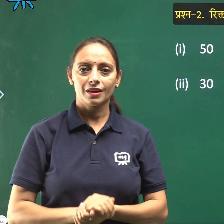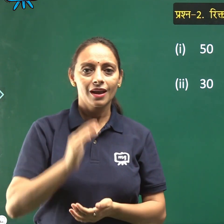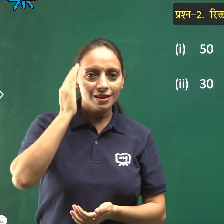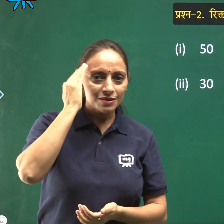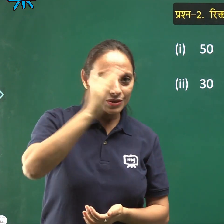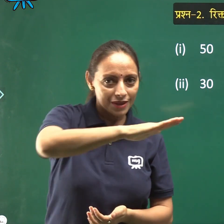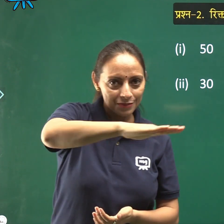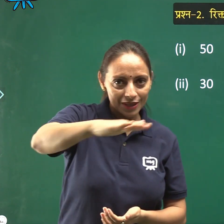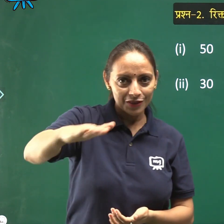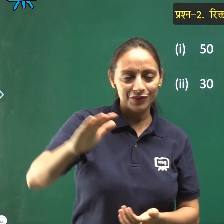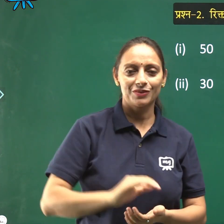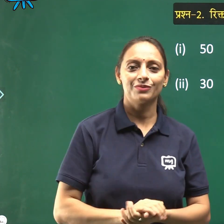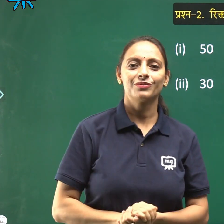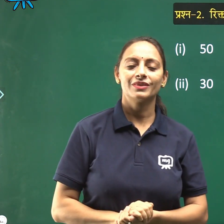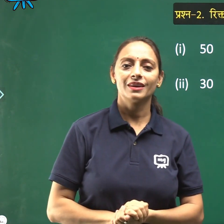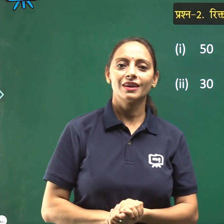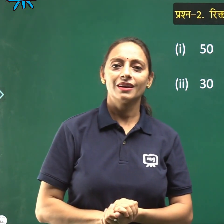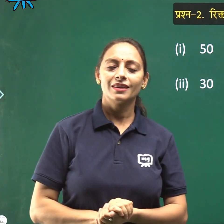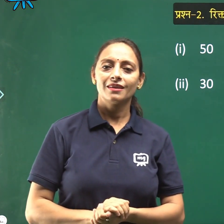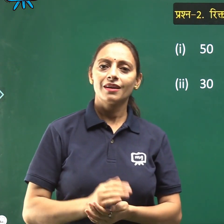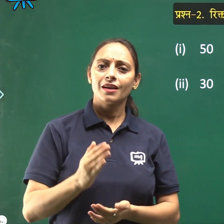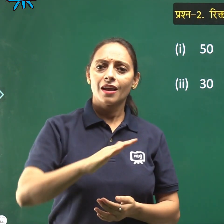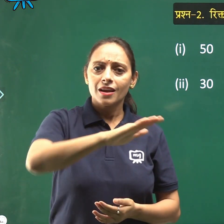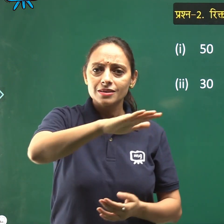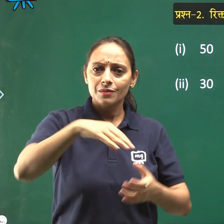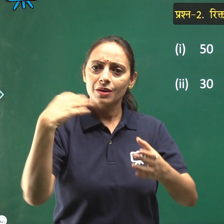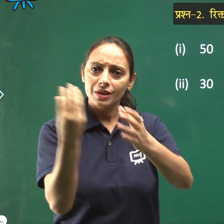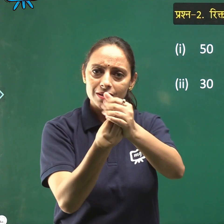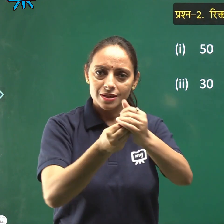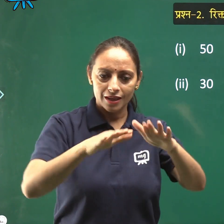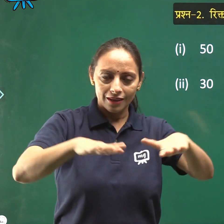समझ में आया बच्चों? सभी बच्चे ध्यान से देखेंगे।